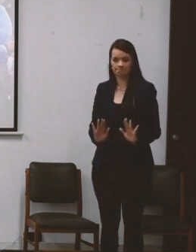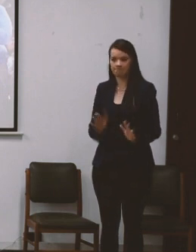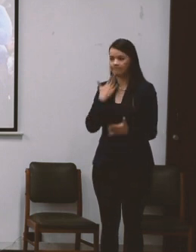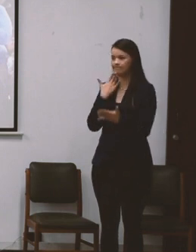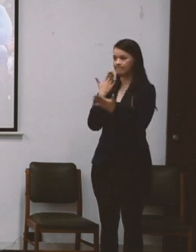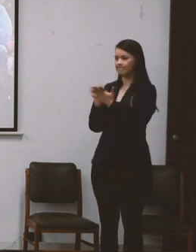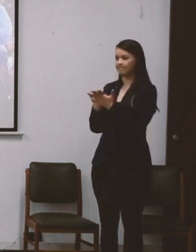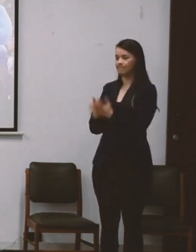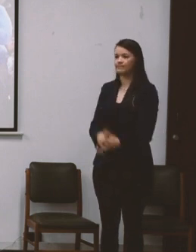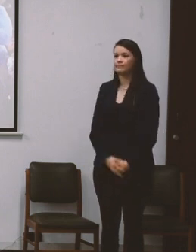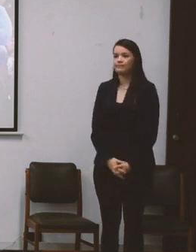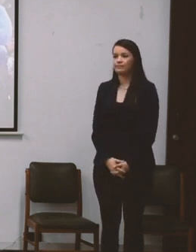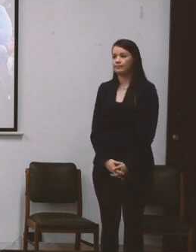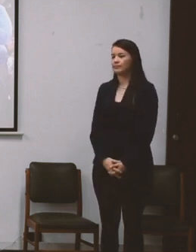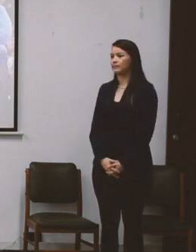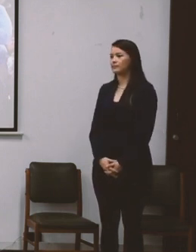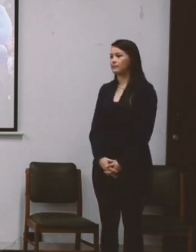Muchas gracias.